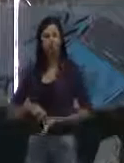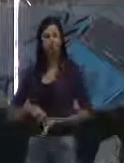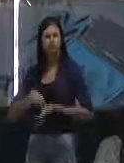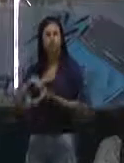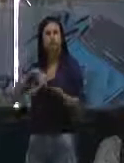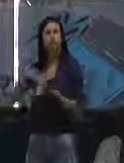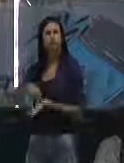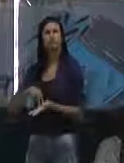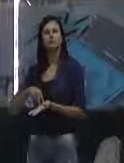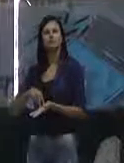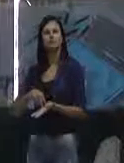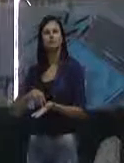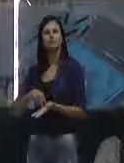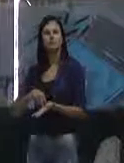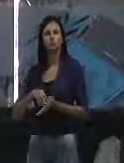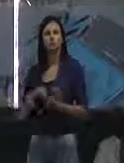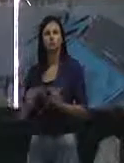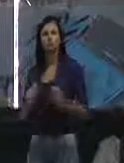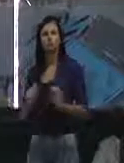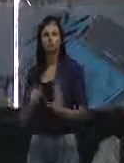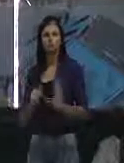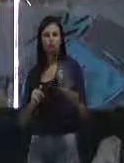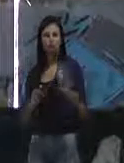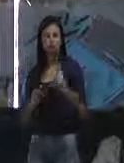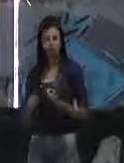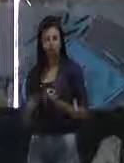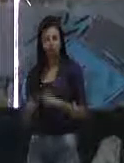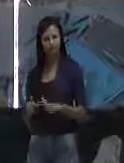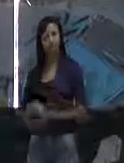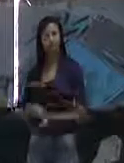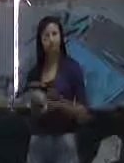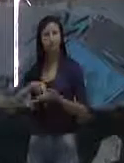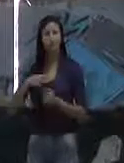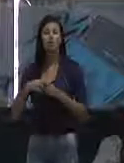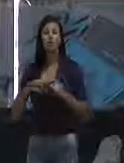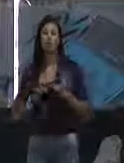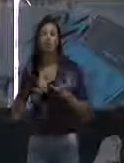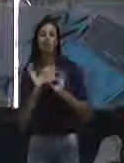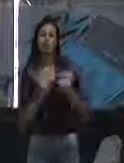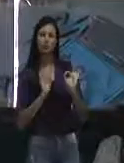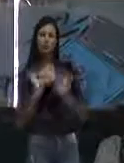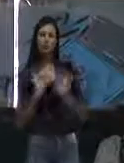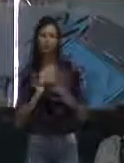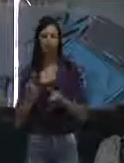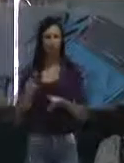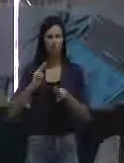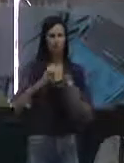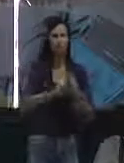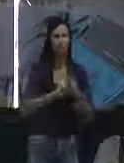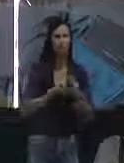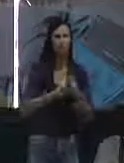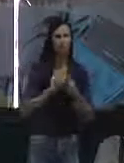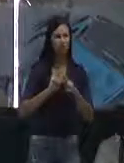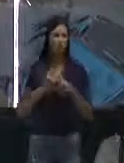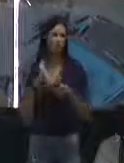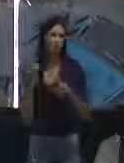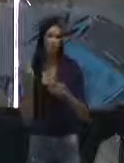suportar tudo que venha. Aguento porque me preparei. Não estou sentado ali por acaso, não, porque